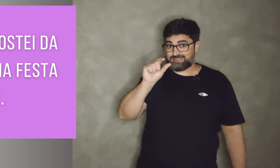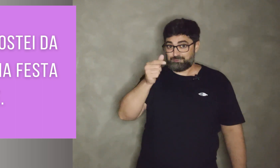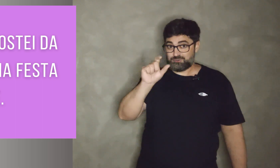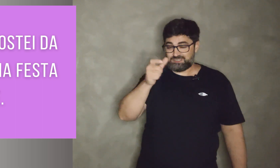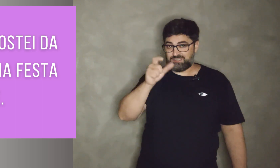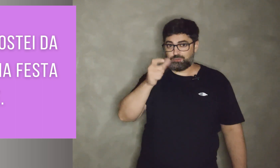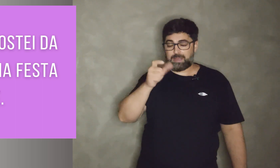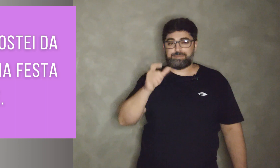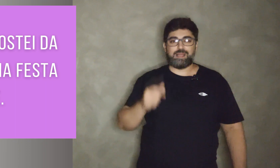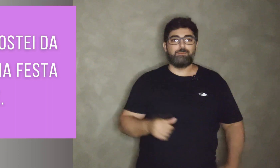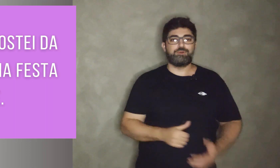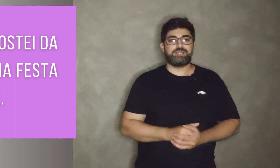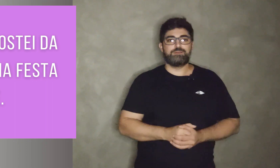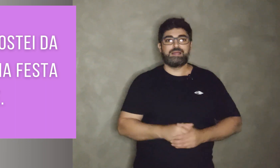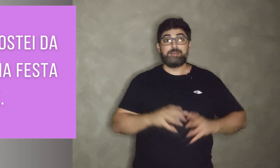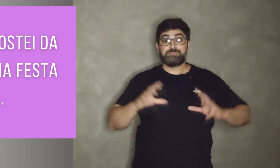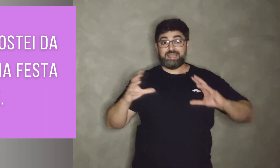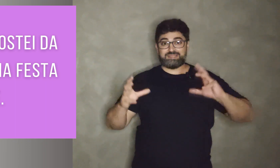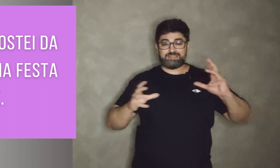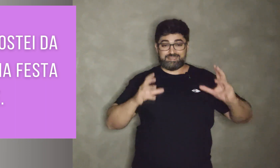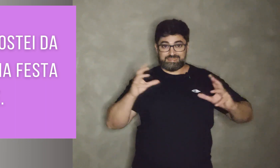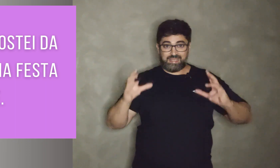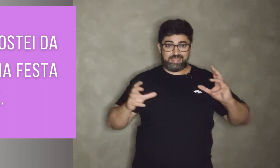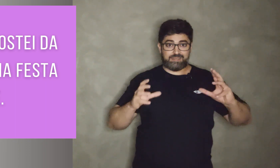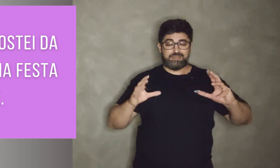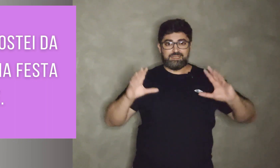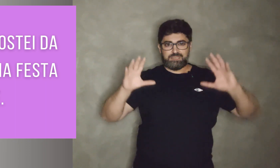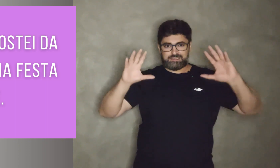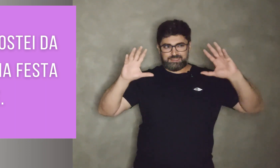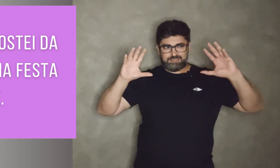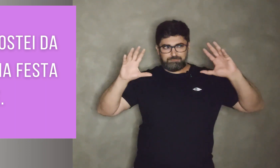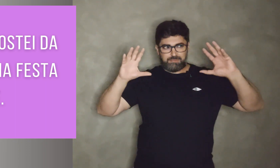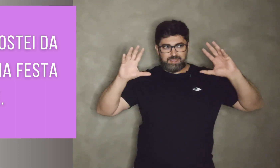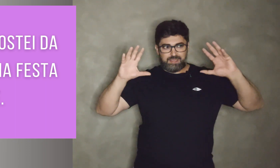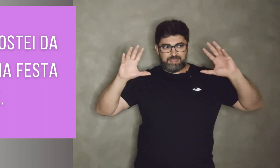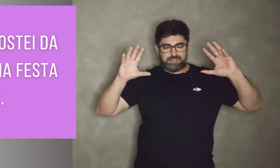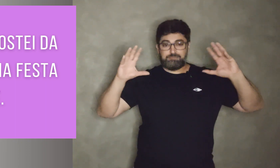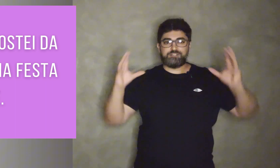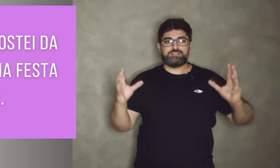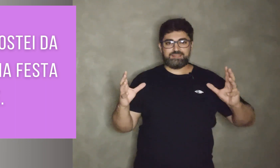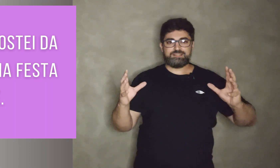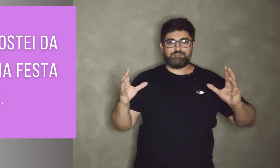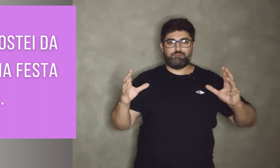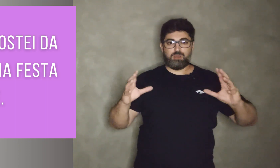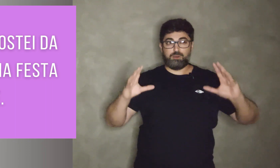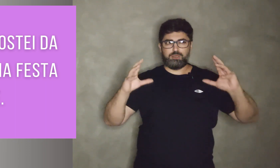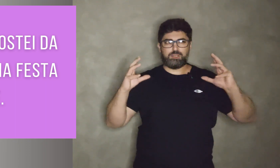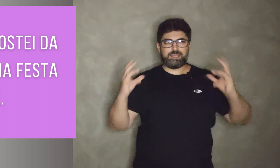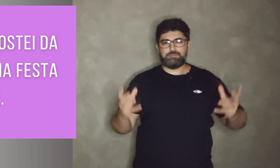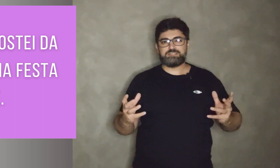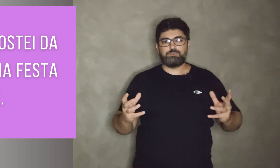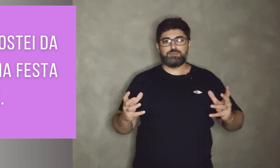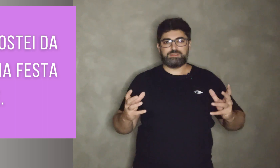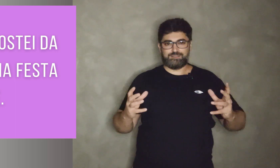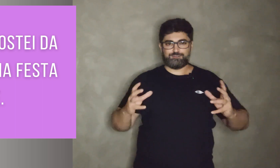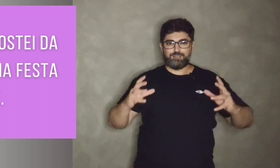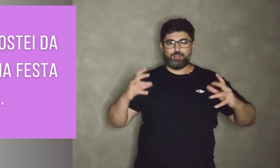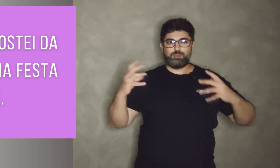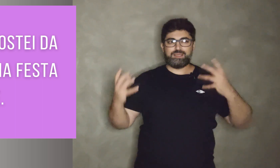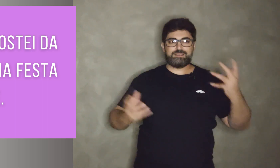Tá conseguindo captar um pouquinho essa ideia? Tenta imaginar dessa forma. Olha, o que é mais importante? O que